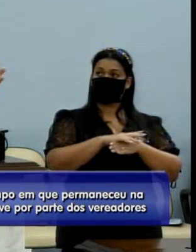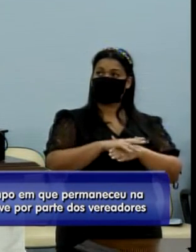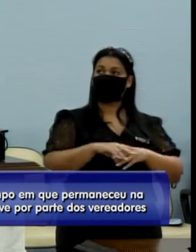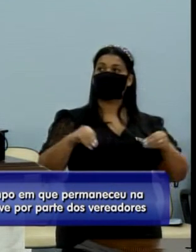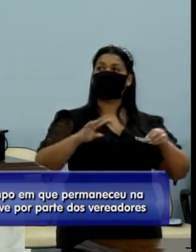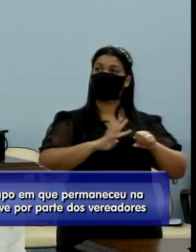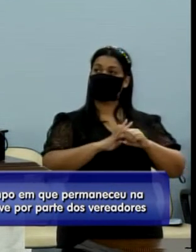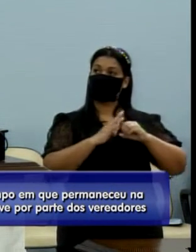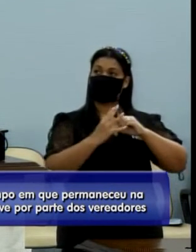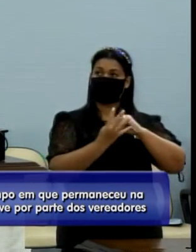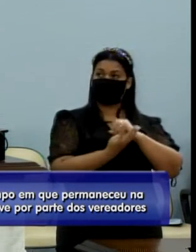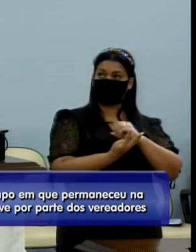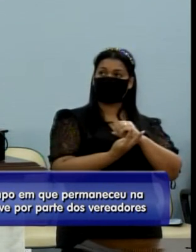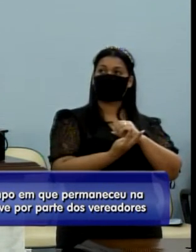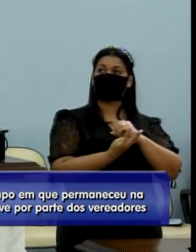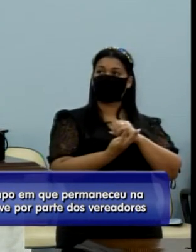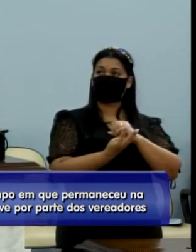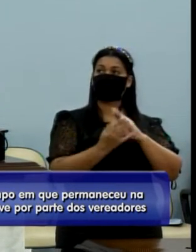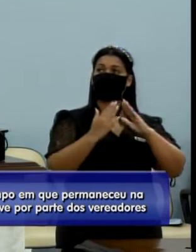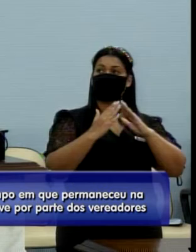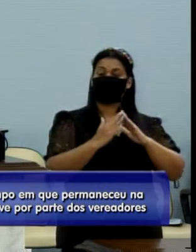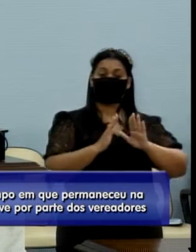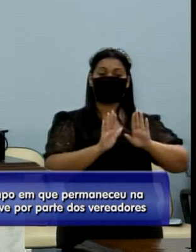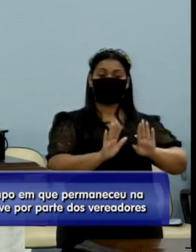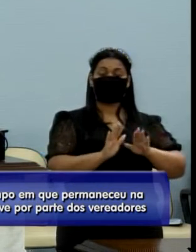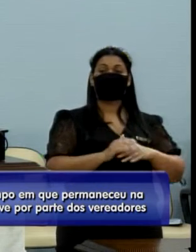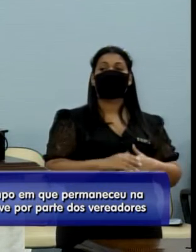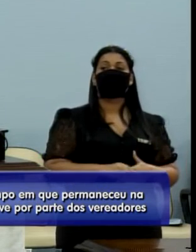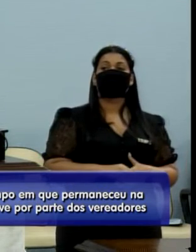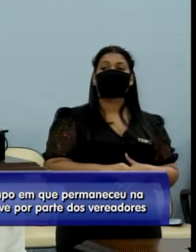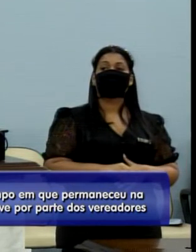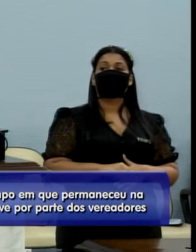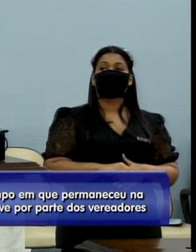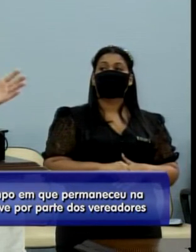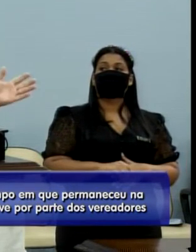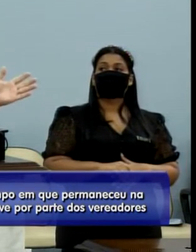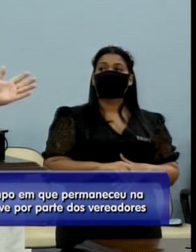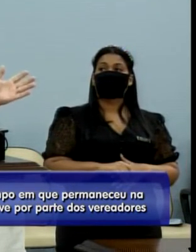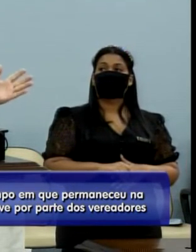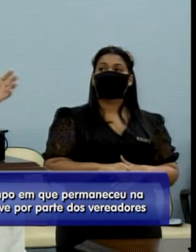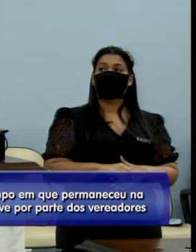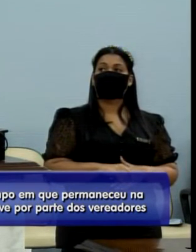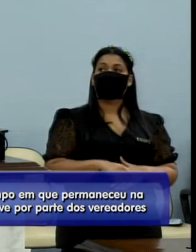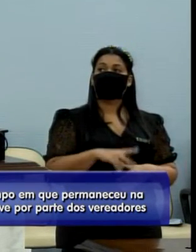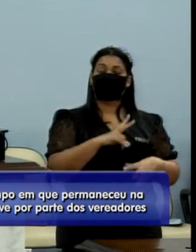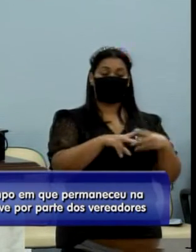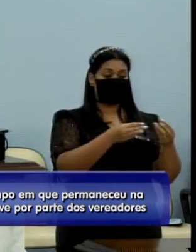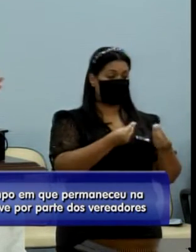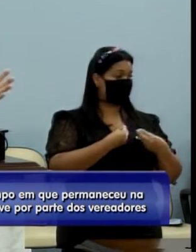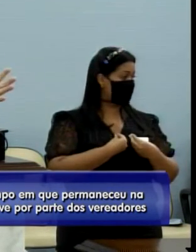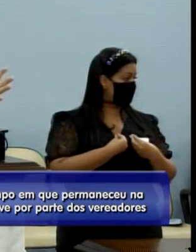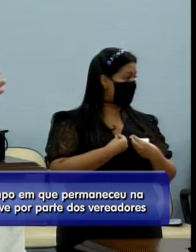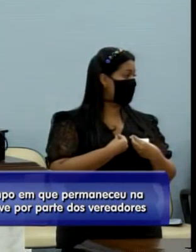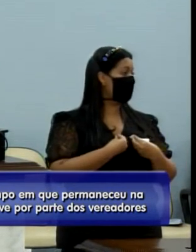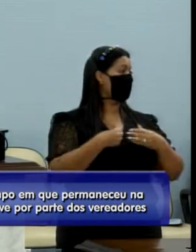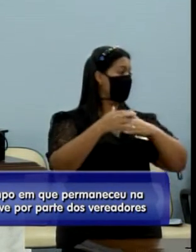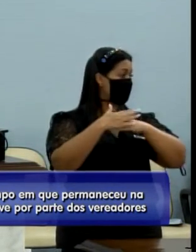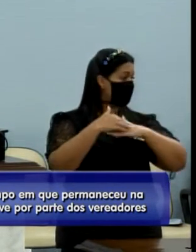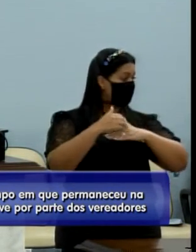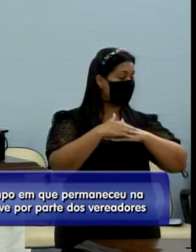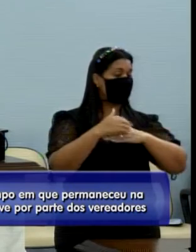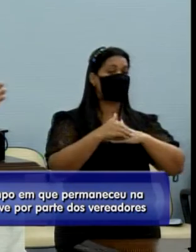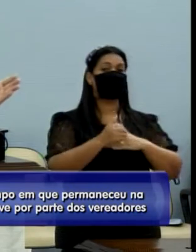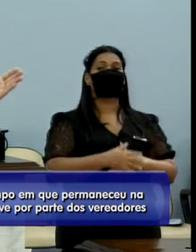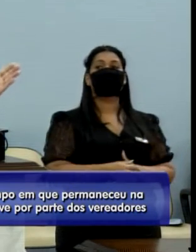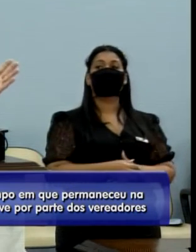de uma covide que ela ela tá em casa isolada e até me deram um presente é muito carinhoso